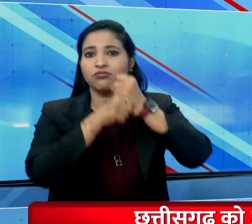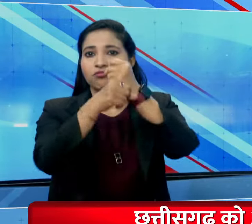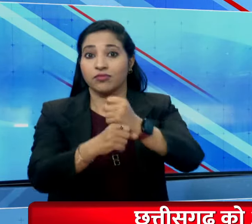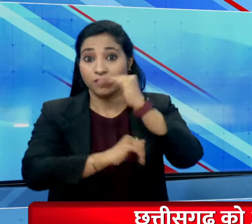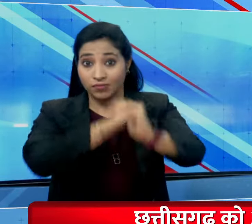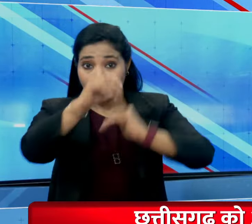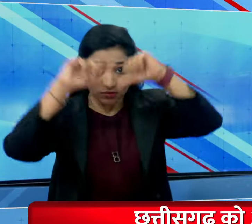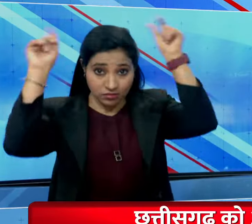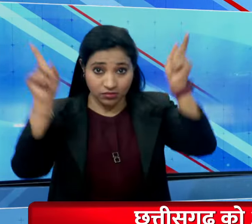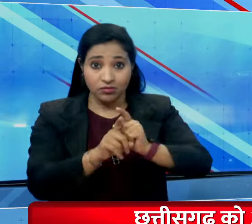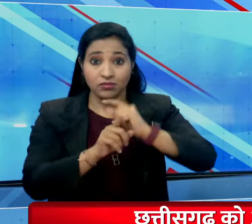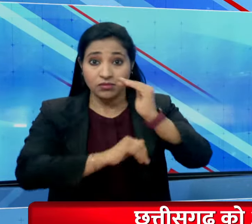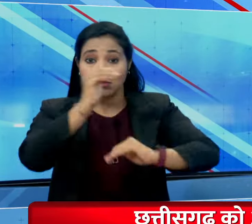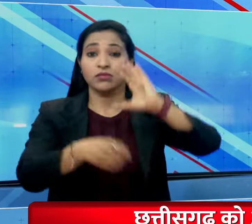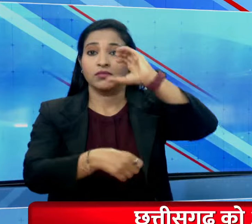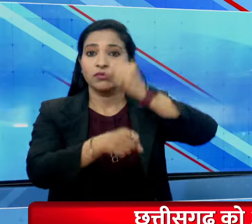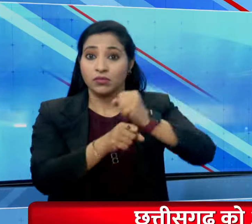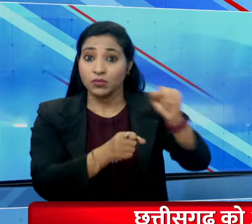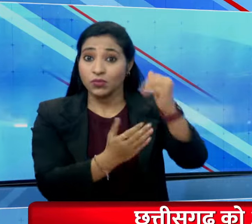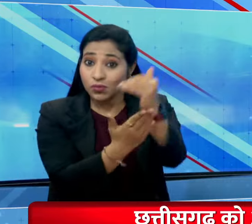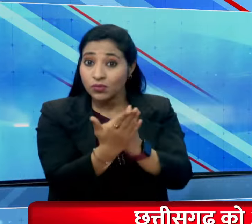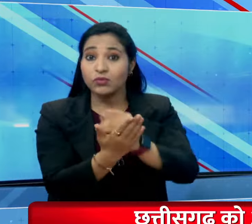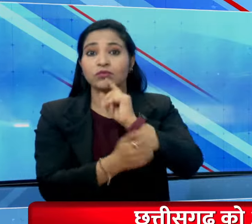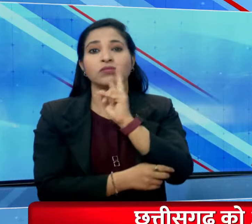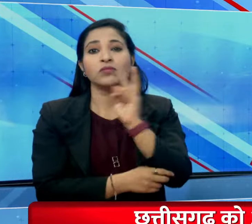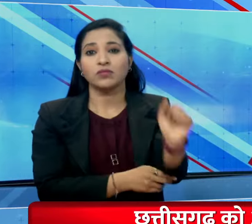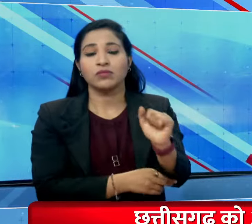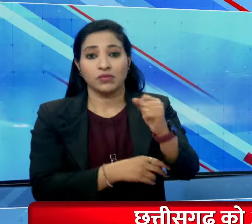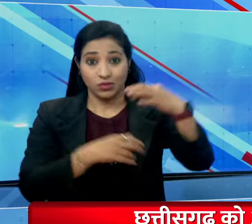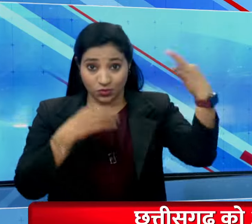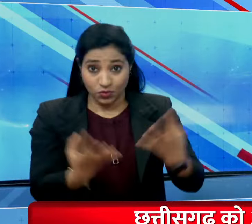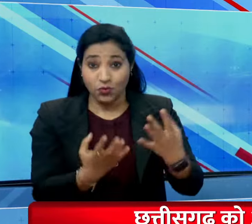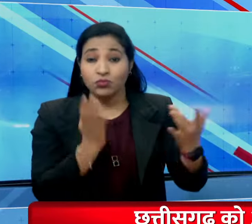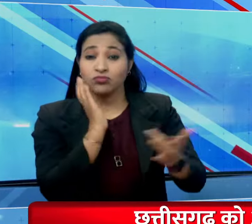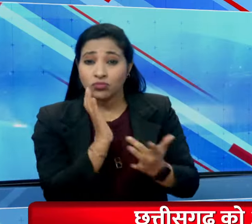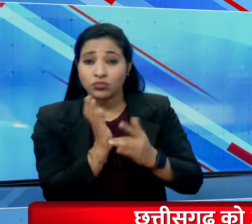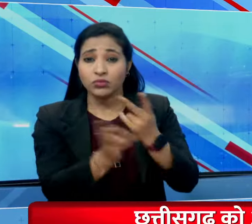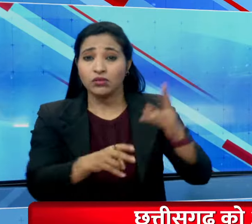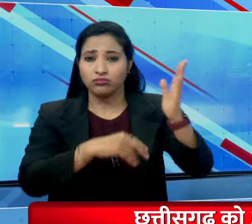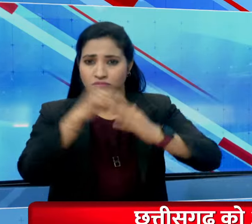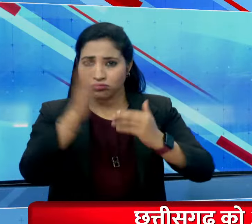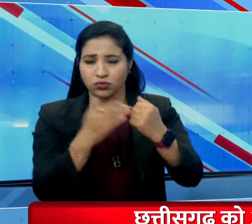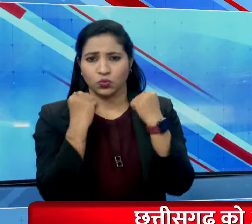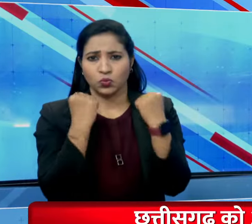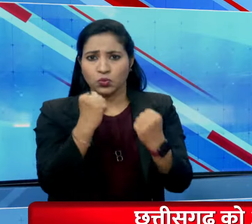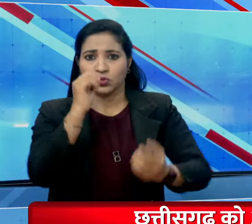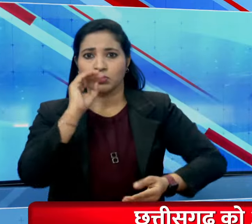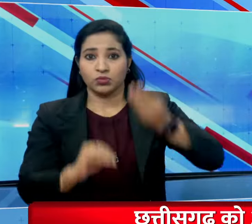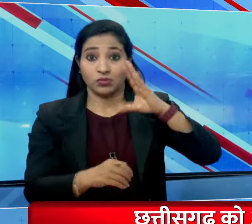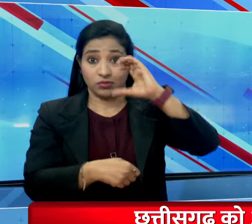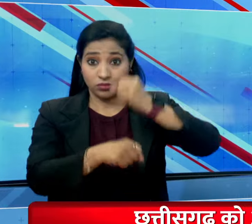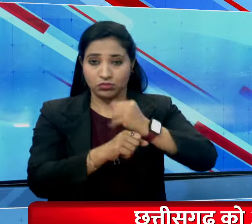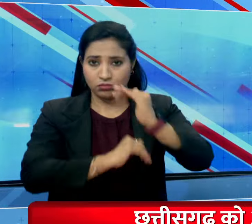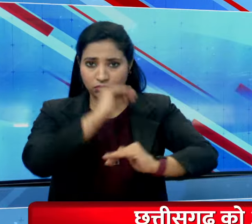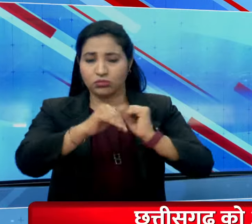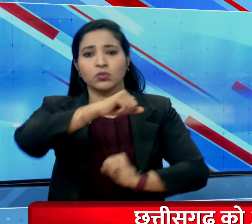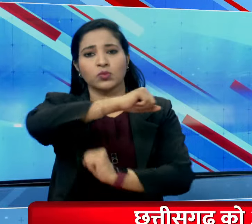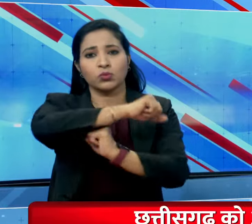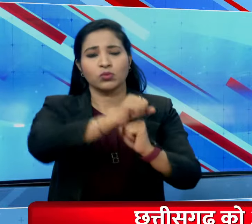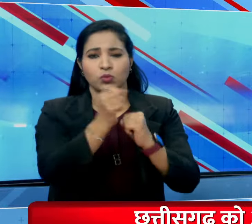भारत विकसित छत्तीसगढ़ कार्यक्रम में बोले आधुनिक इंफ्रास्ट्रक्चर से मजबूत होगी विकसित छत्तीसगढ़ की